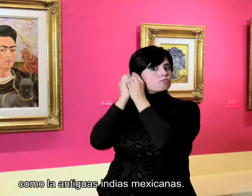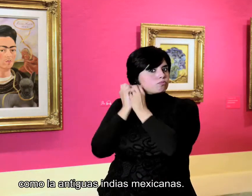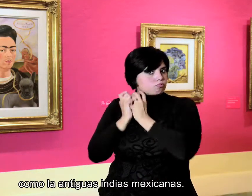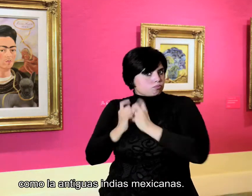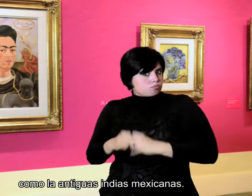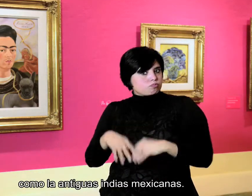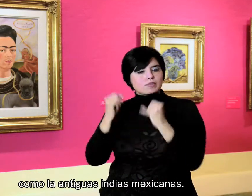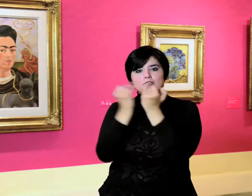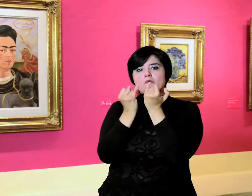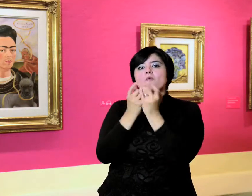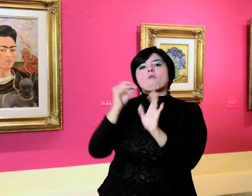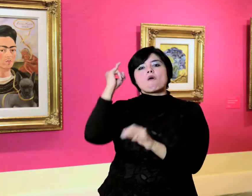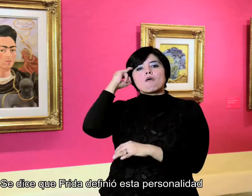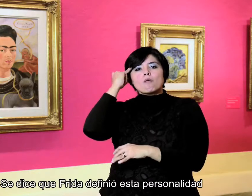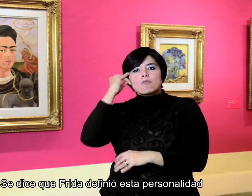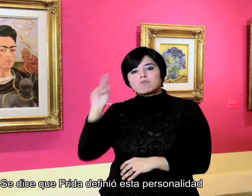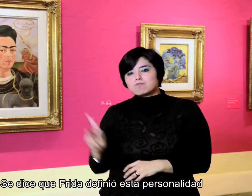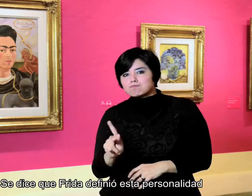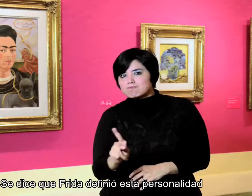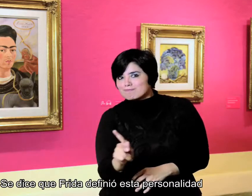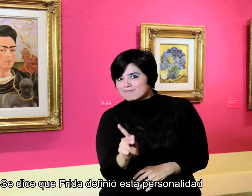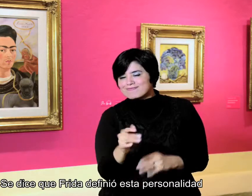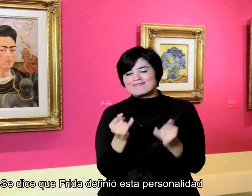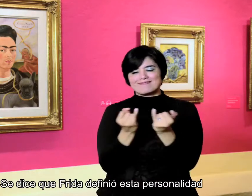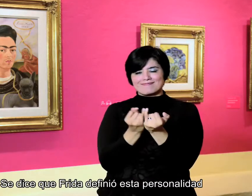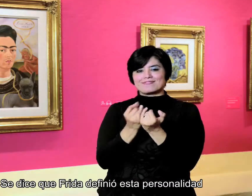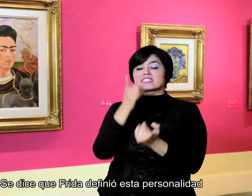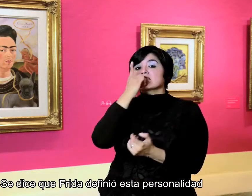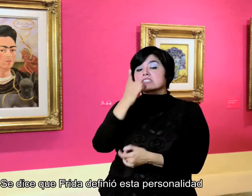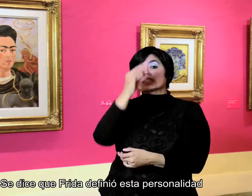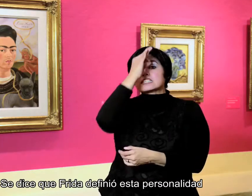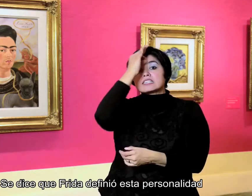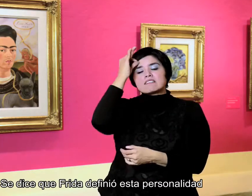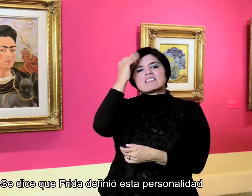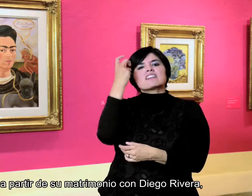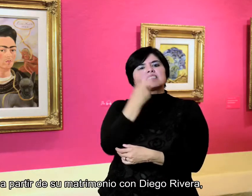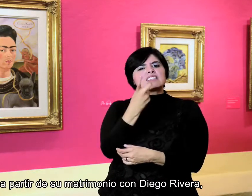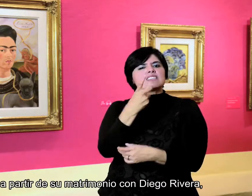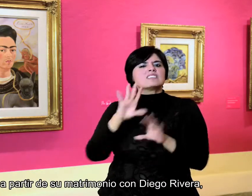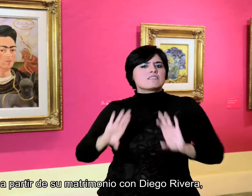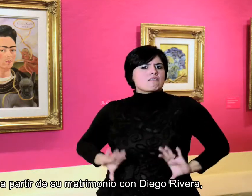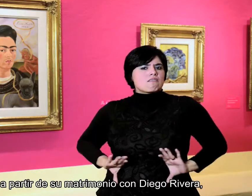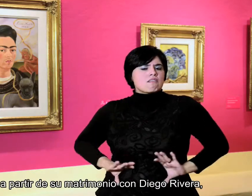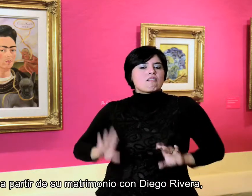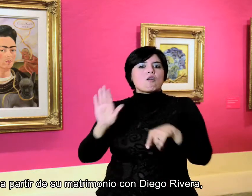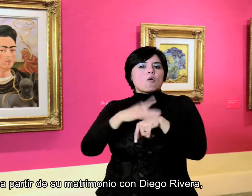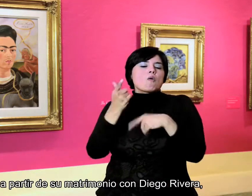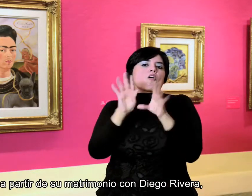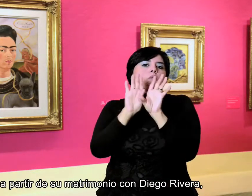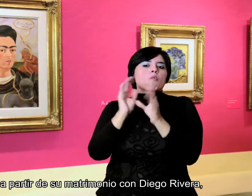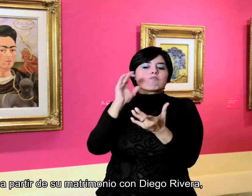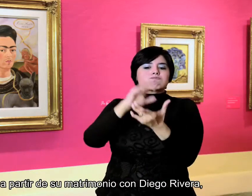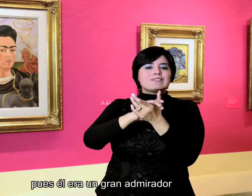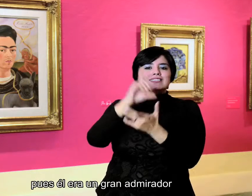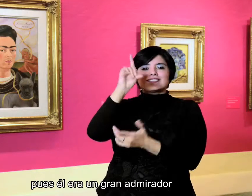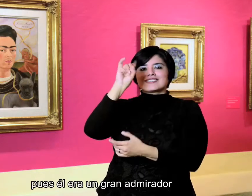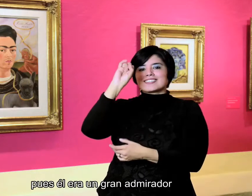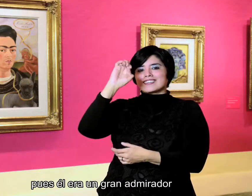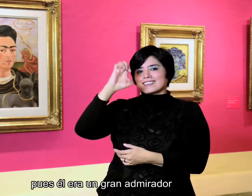indias mexicanas. Se dice que Frida definió esta personalidad a partir de su matrimonio con Diego Rivera, pues él era